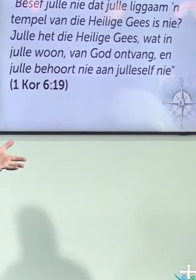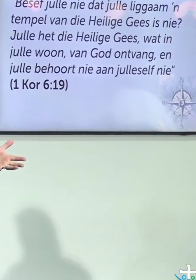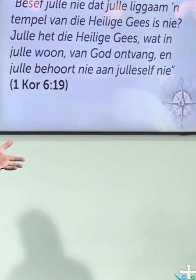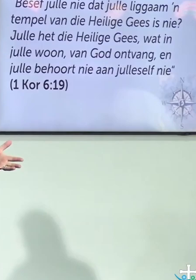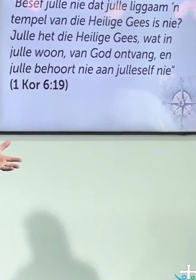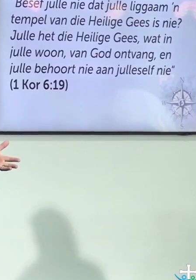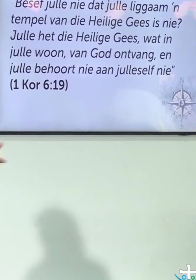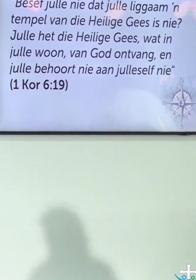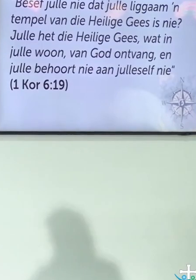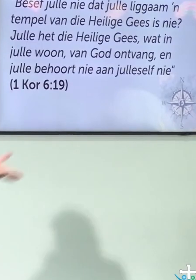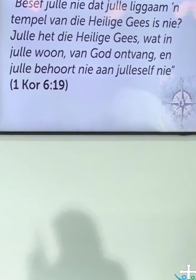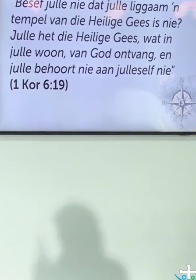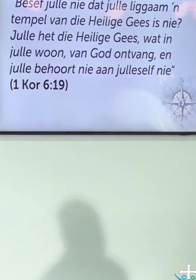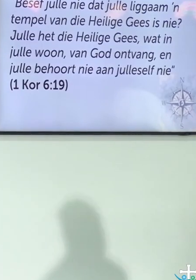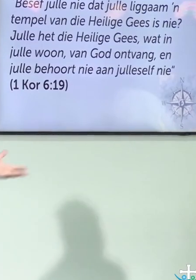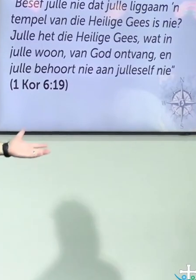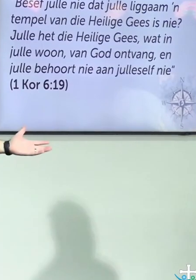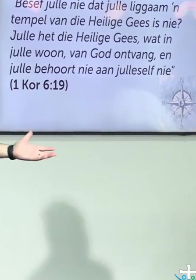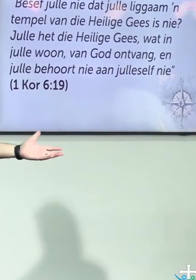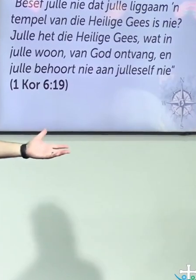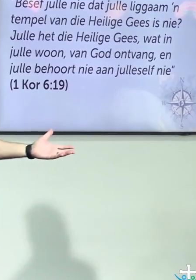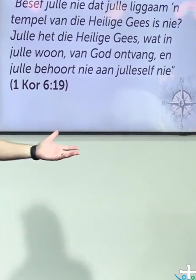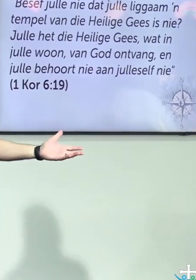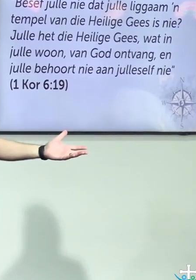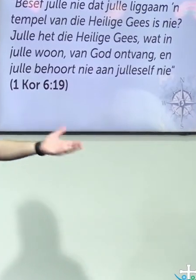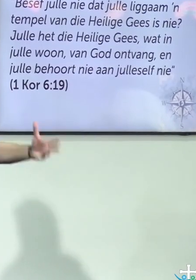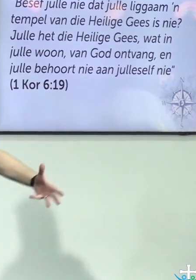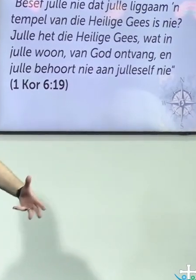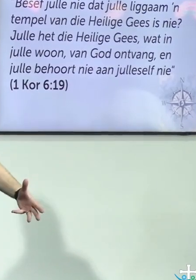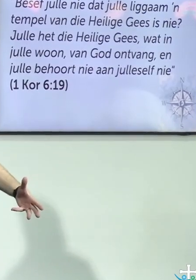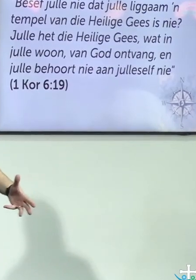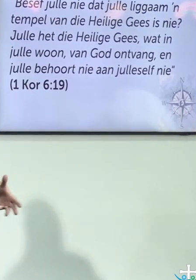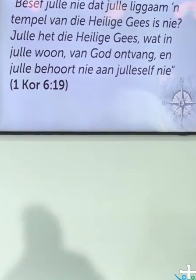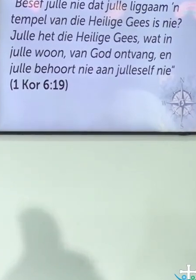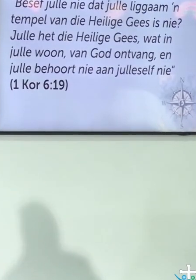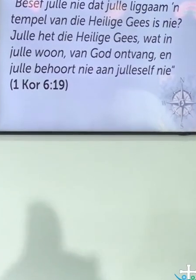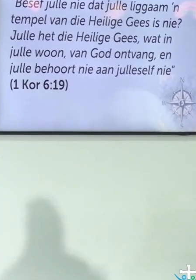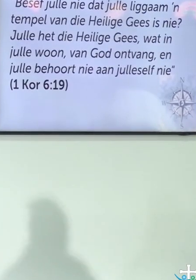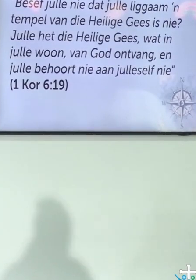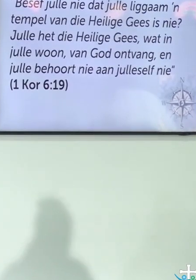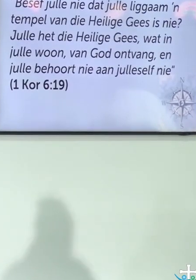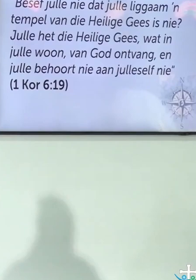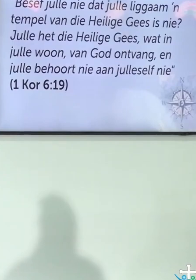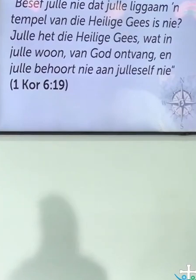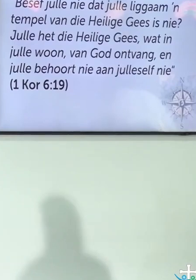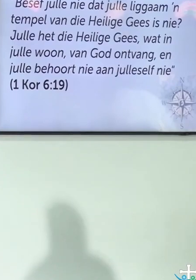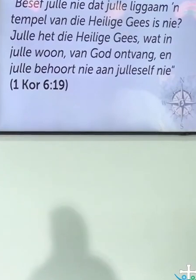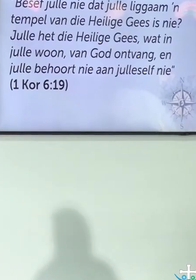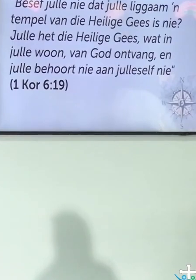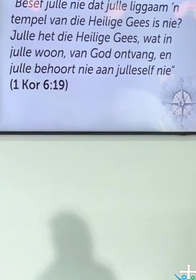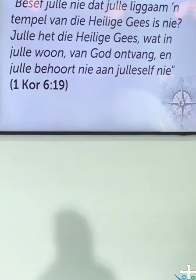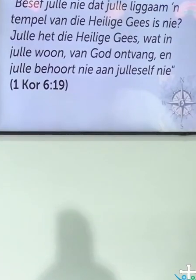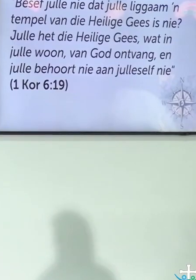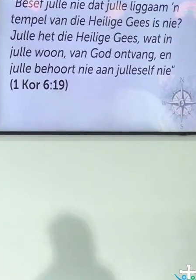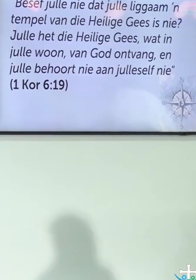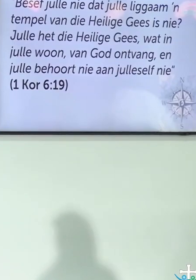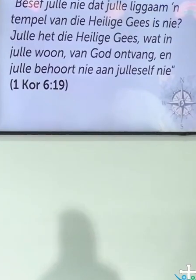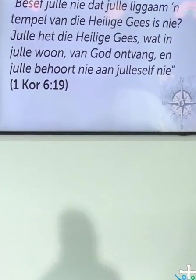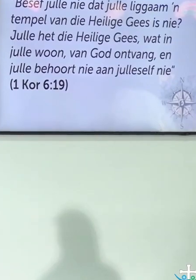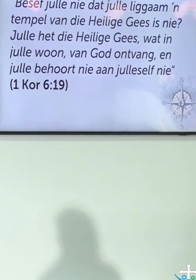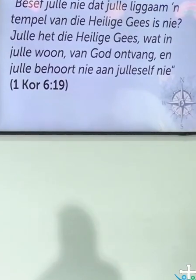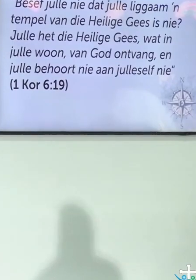ons? Aan die Here. Ons behoort nou aan die Here Jesus. Ons behoort nou aan die Here Jesus. Sê nie vir jou langs en jy behoort nie meer aan jouself nie. Jy behoort nie meer aan